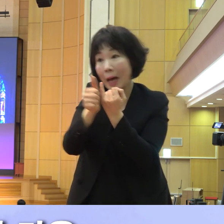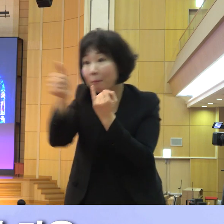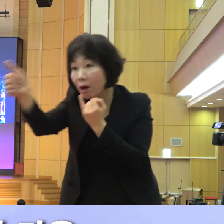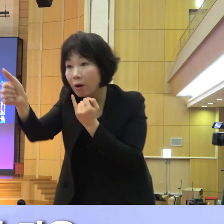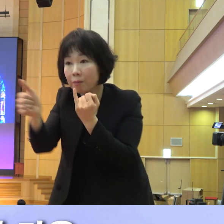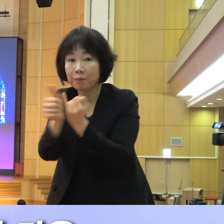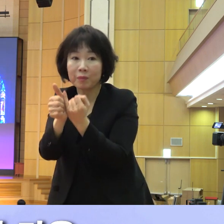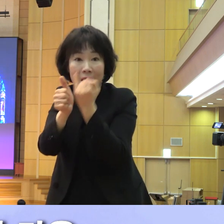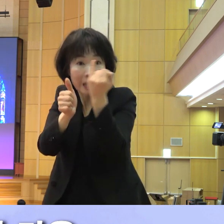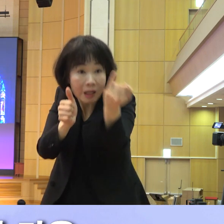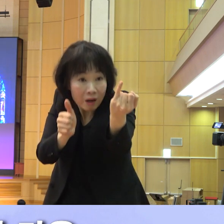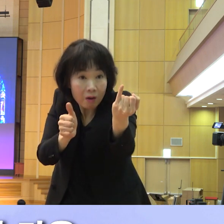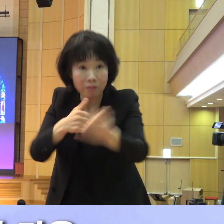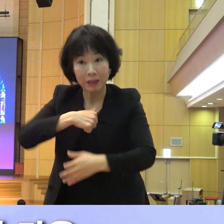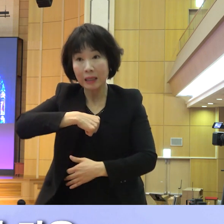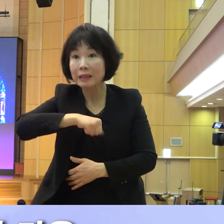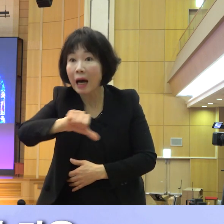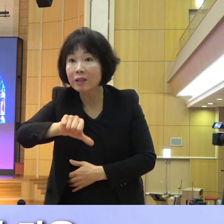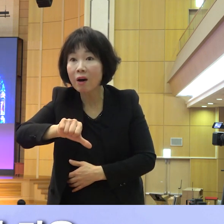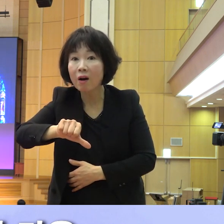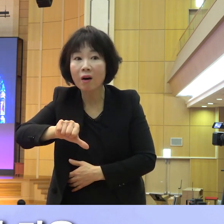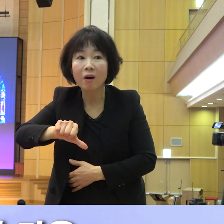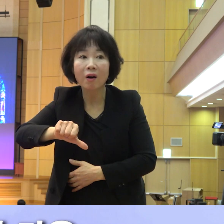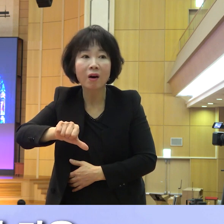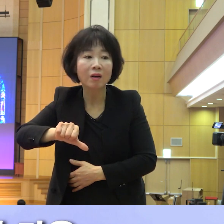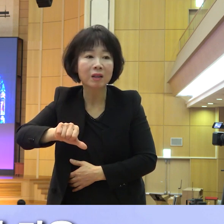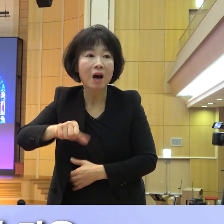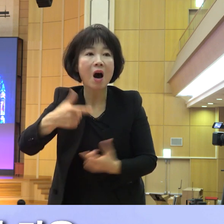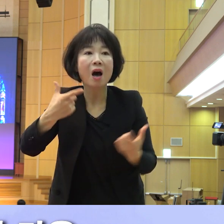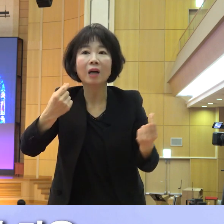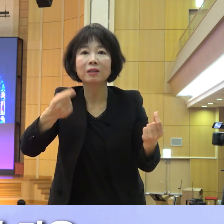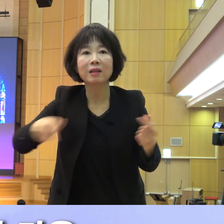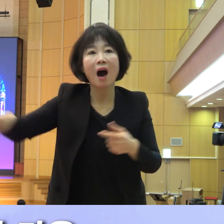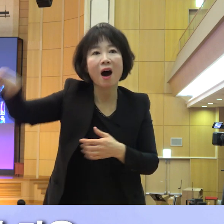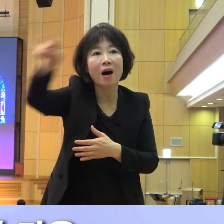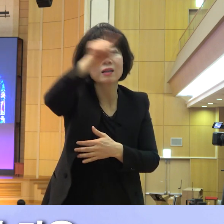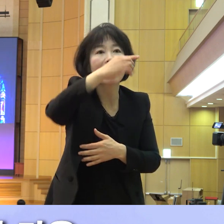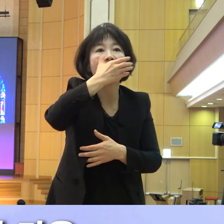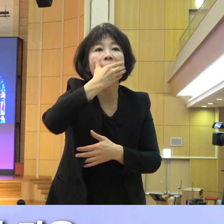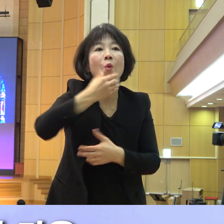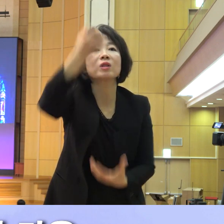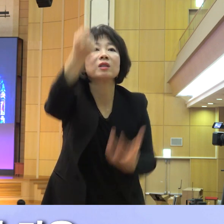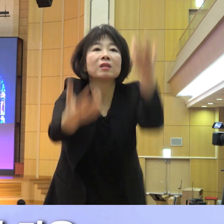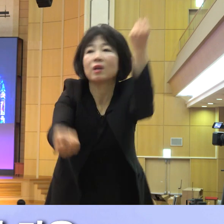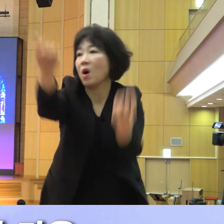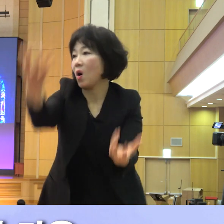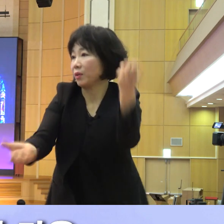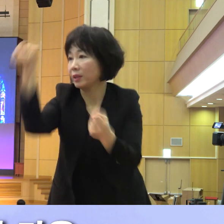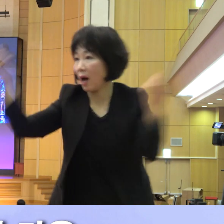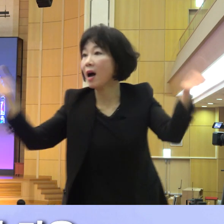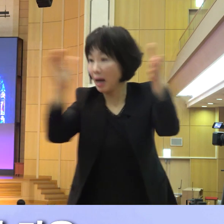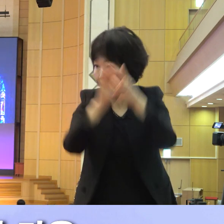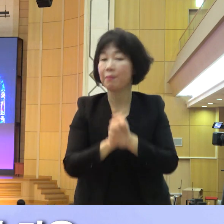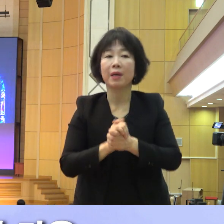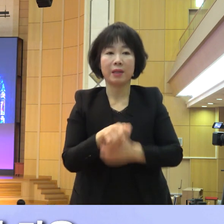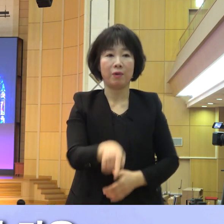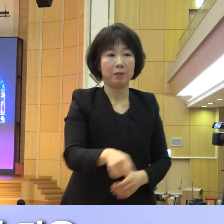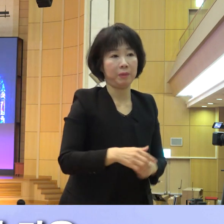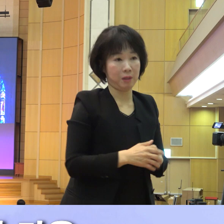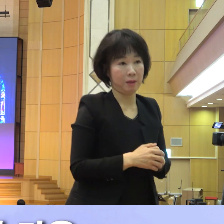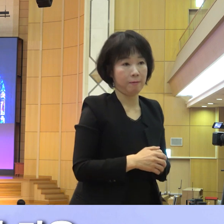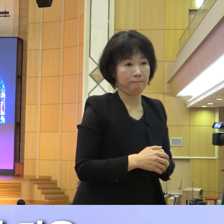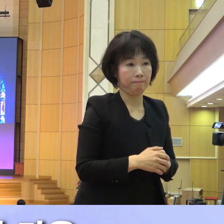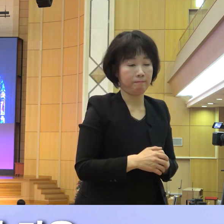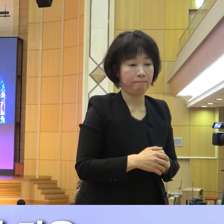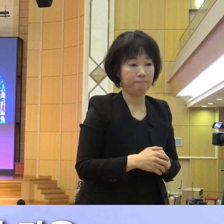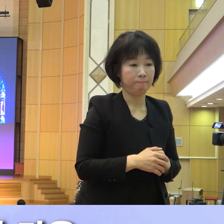남편에게도 아내에게도 자녀에게도 이와 같이 복을 얻으리로다. 할렐루야. 이와